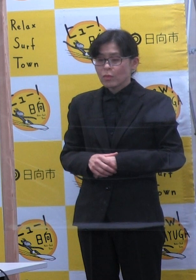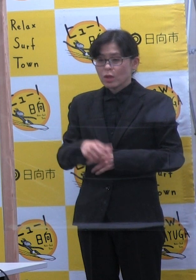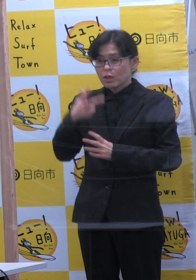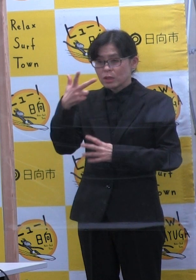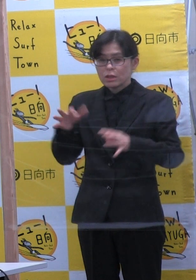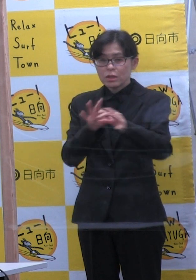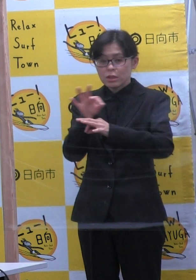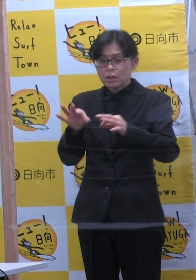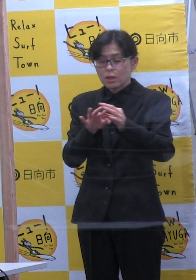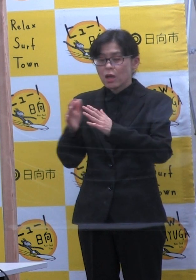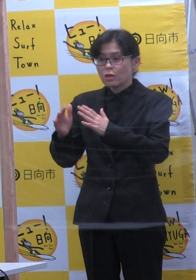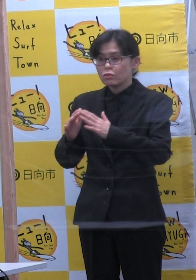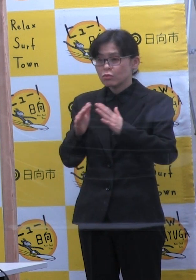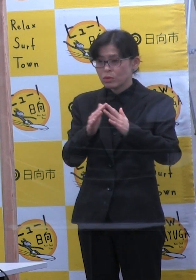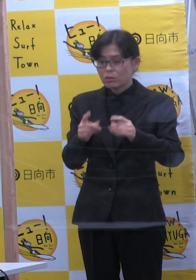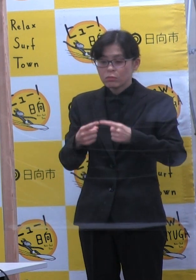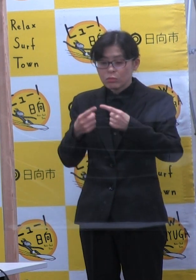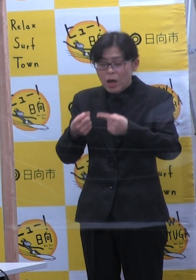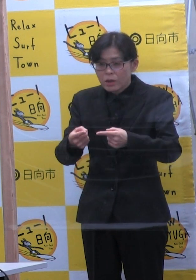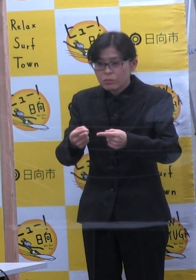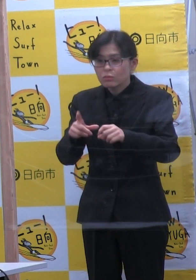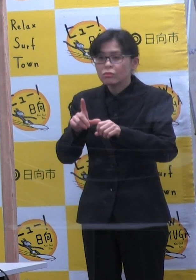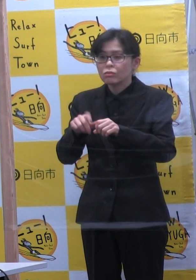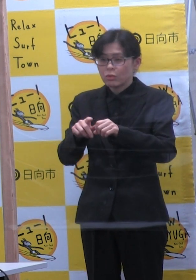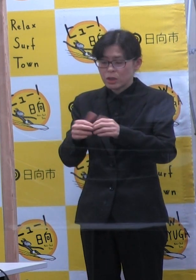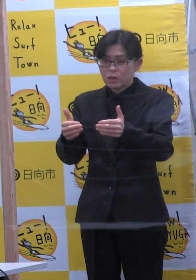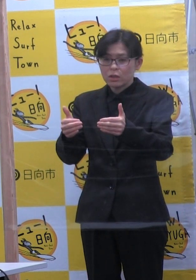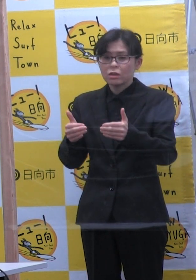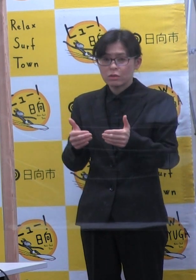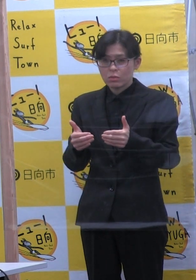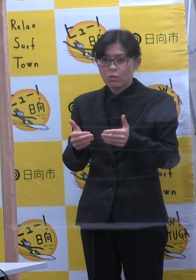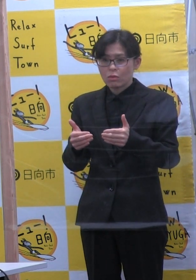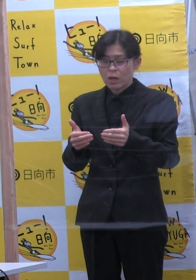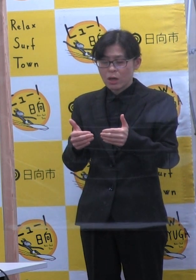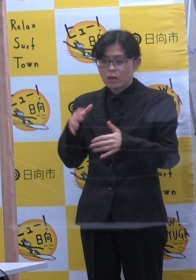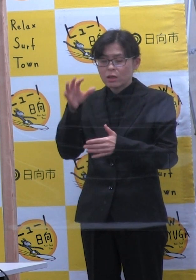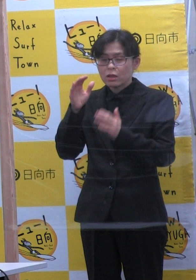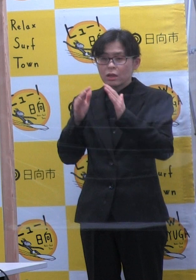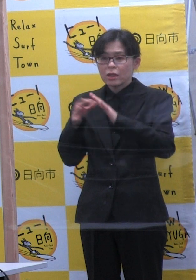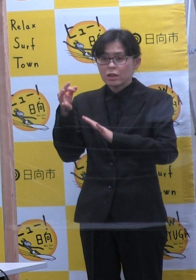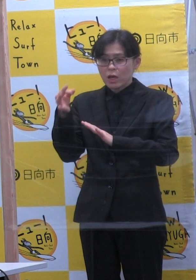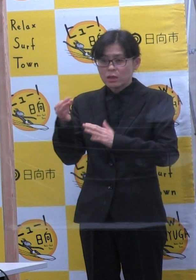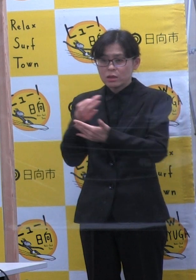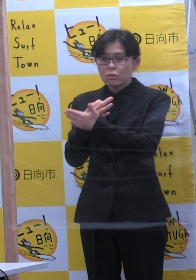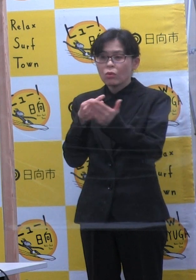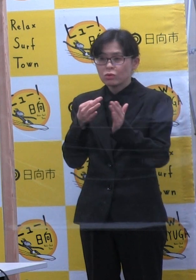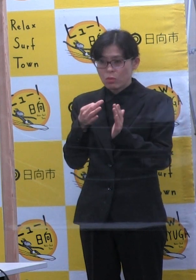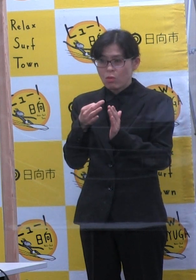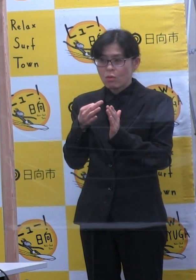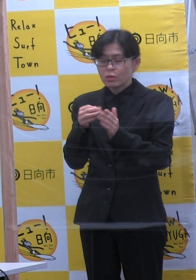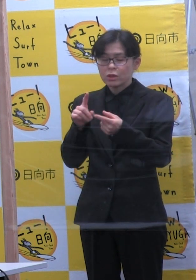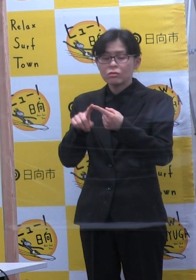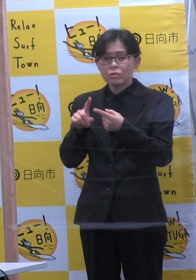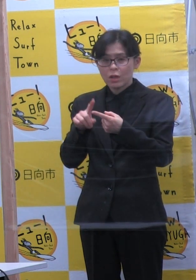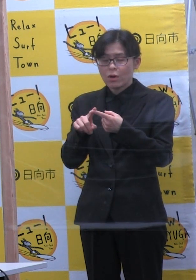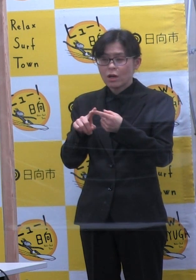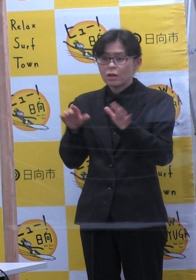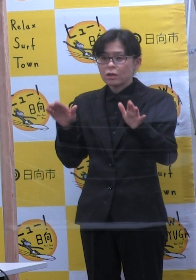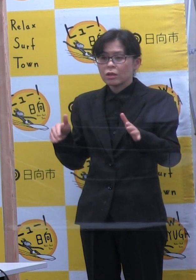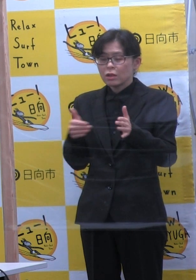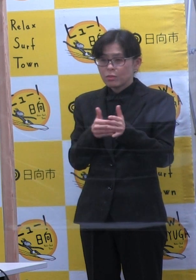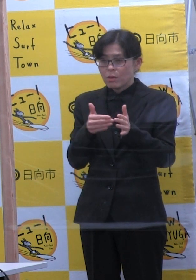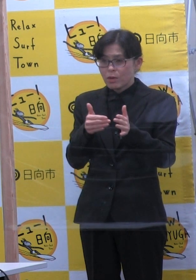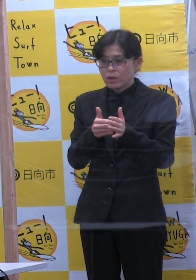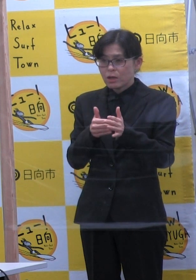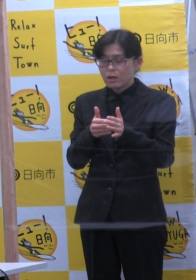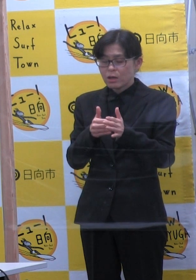住宅等の入居に際し必要となる家賃等の保証については、これまでは